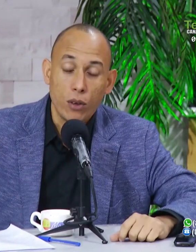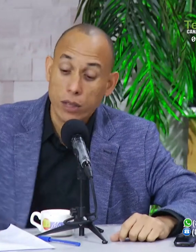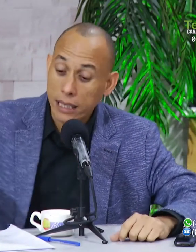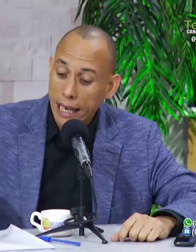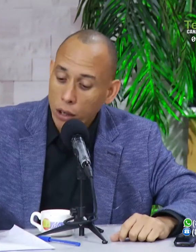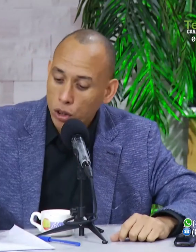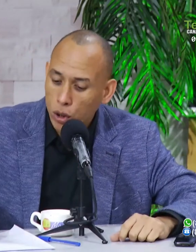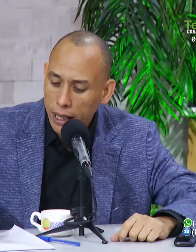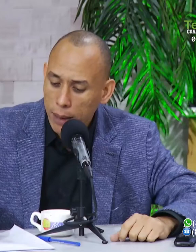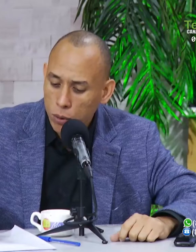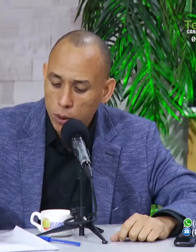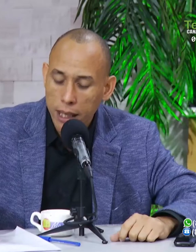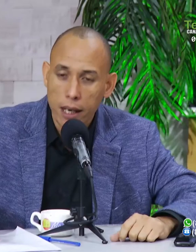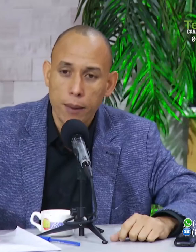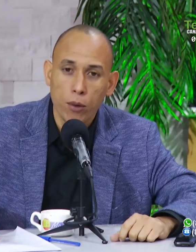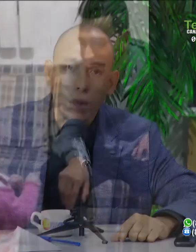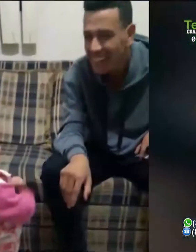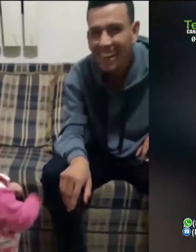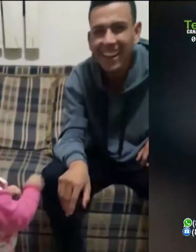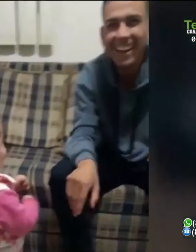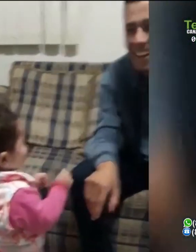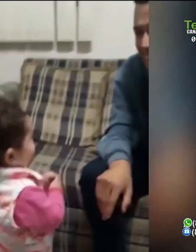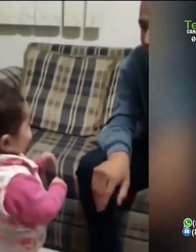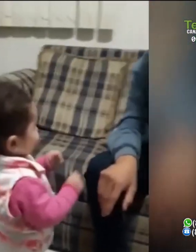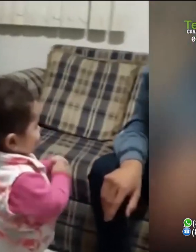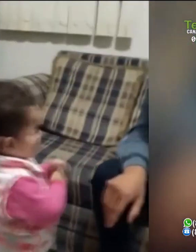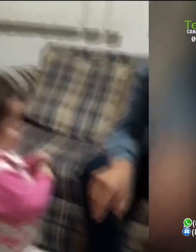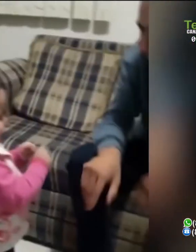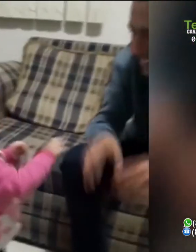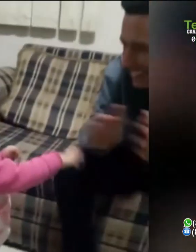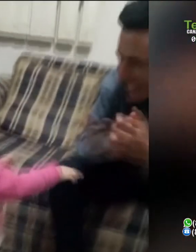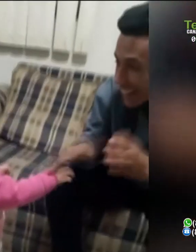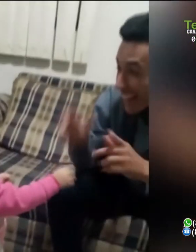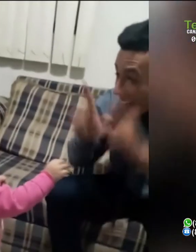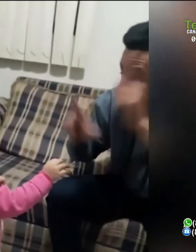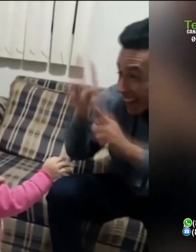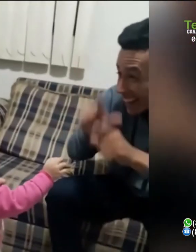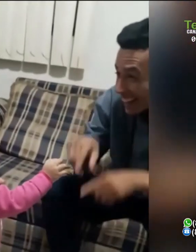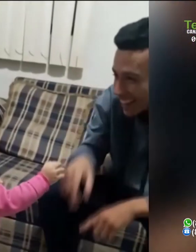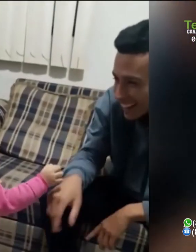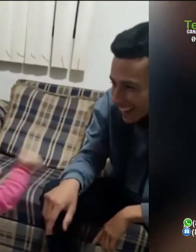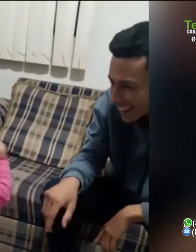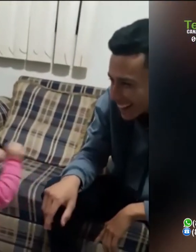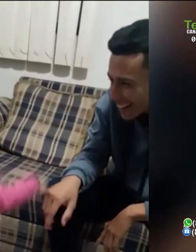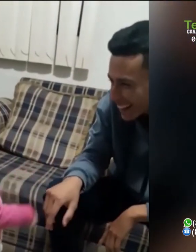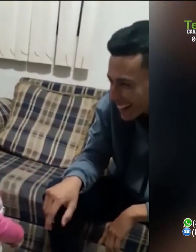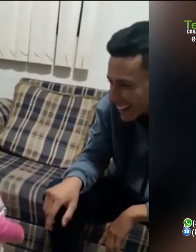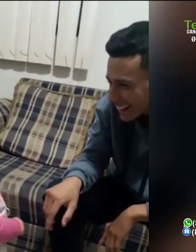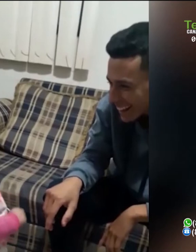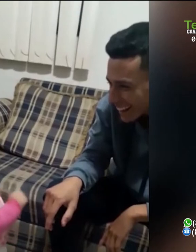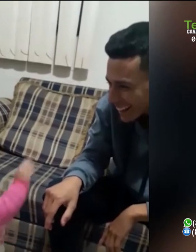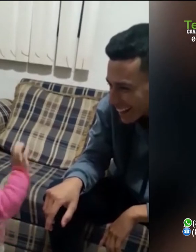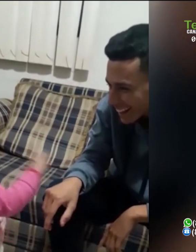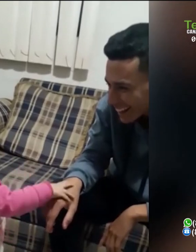Entonces, ¿qué nosotros queremos motivar aquí? Que el Estado promueva